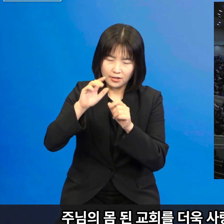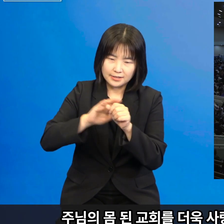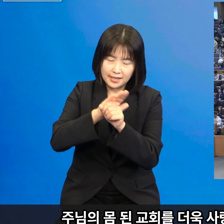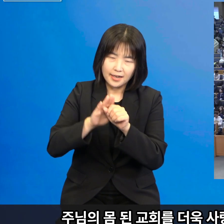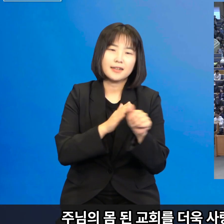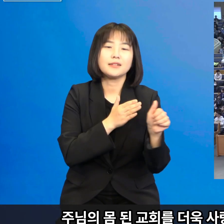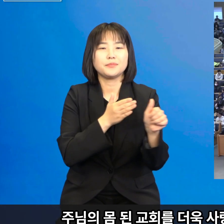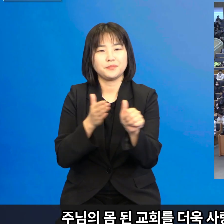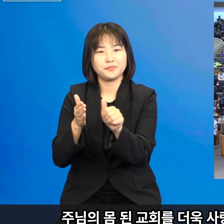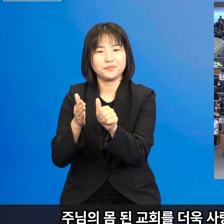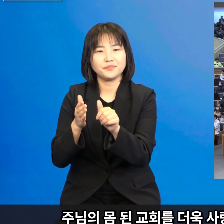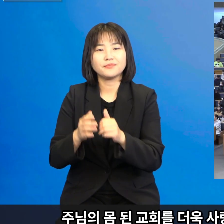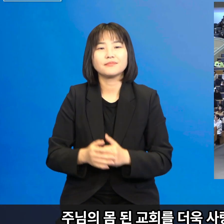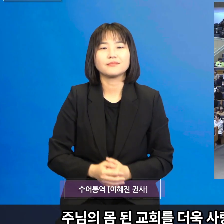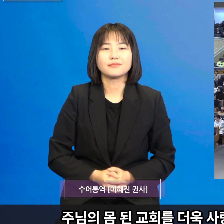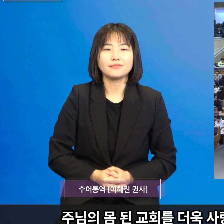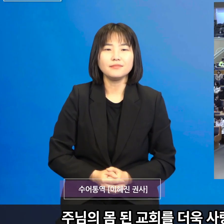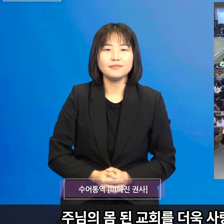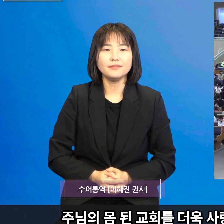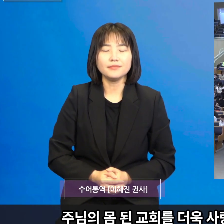인사하겠습니다.